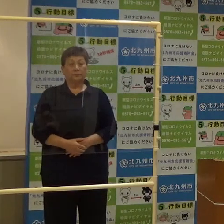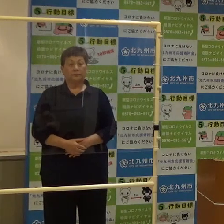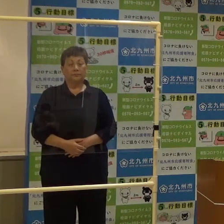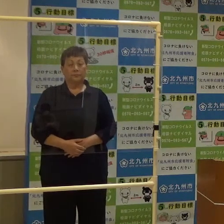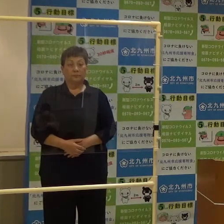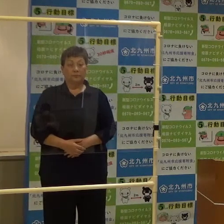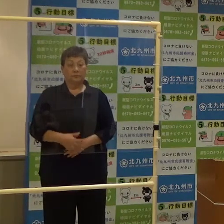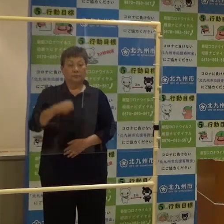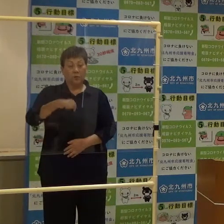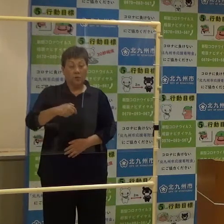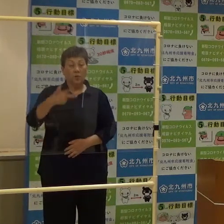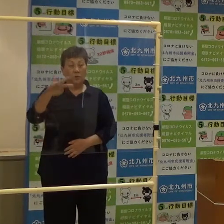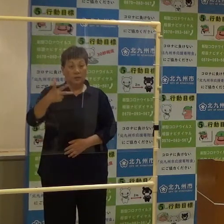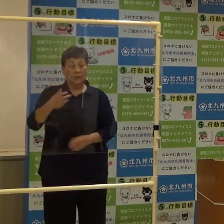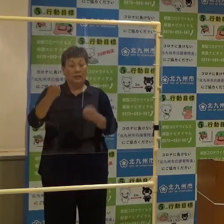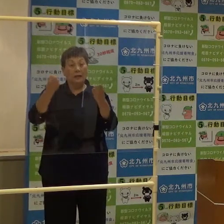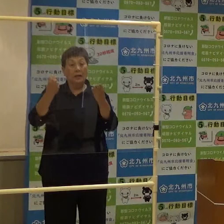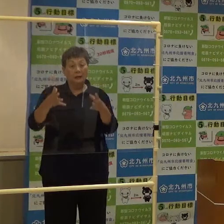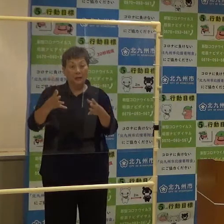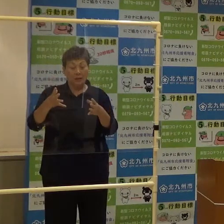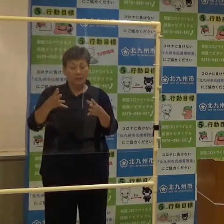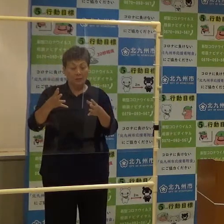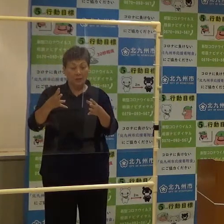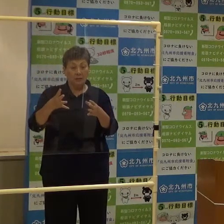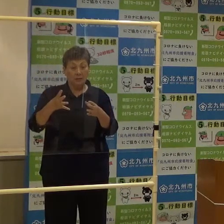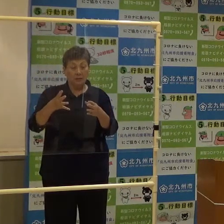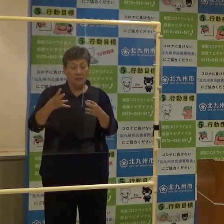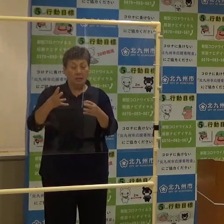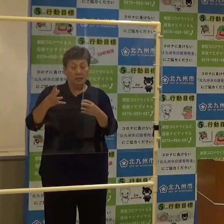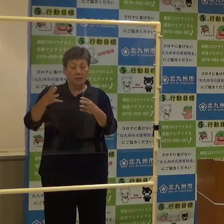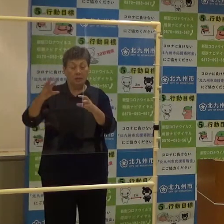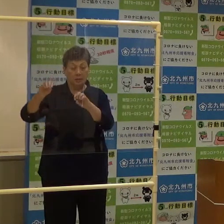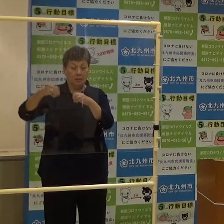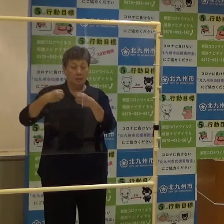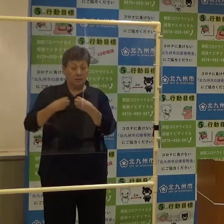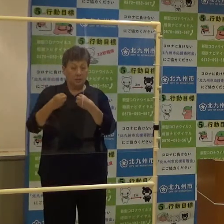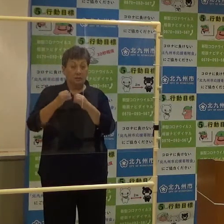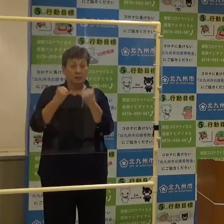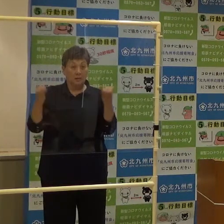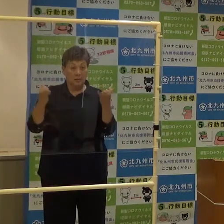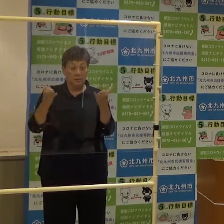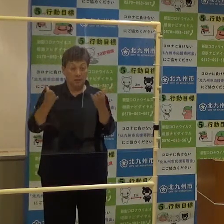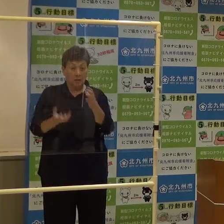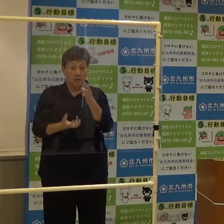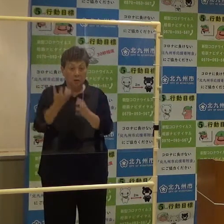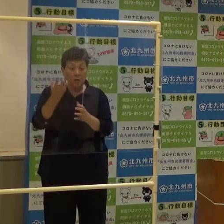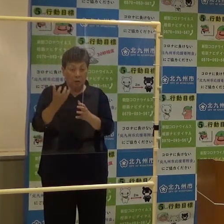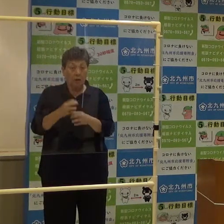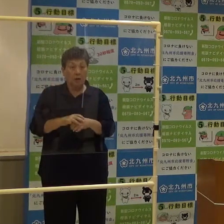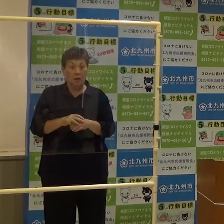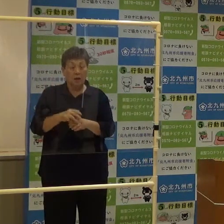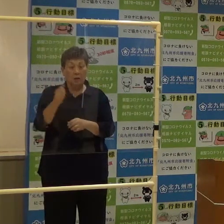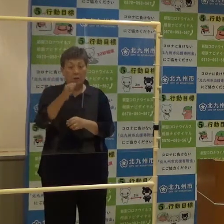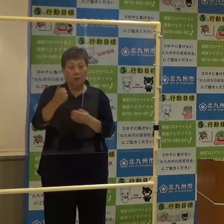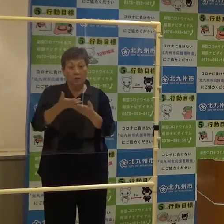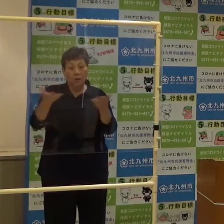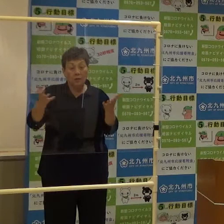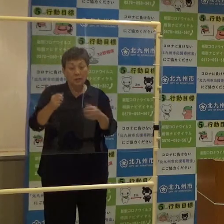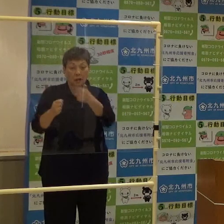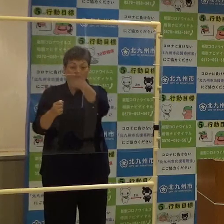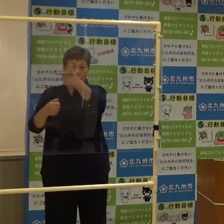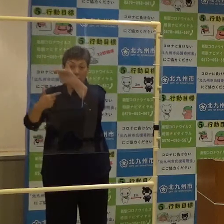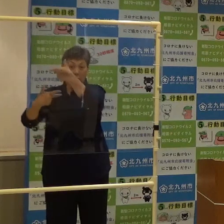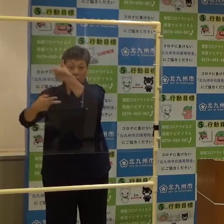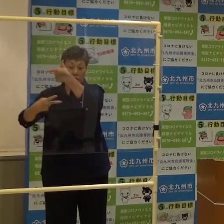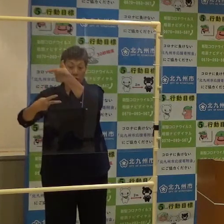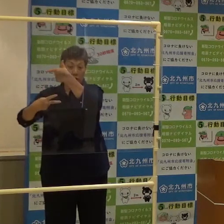本市における新規、陽性患者の発生状況はご案内の通り、6月2日